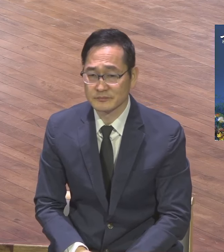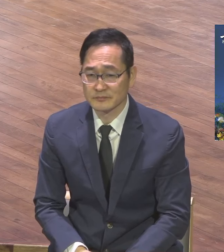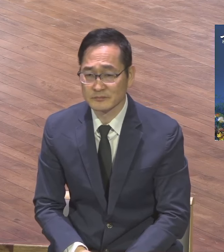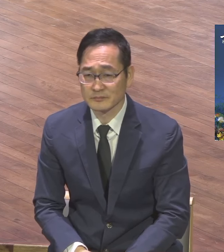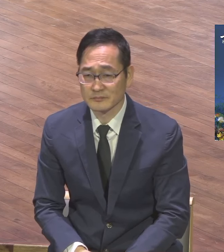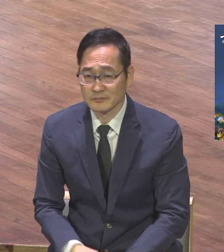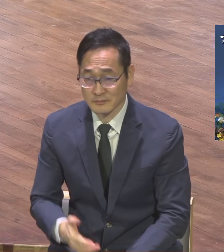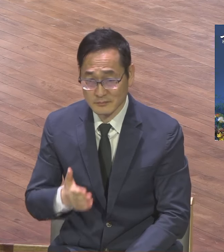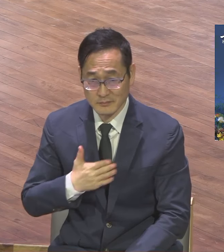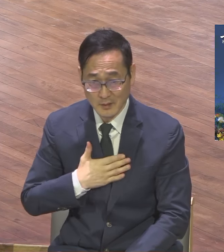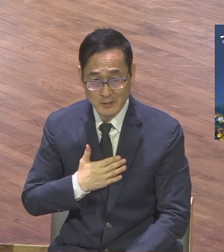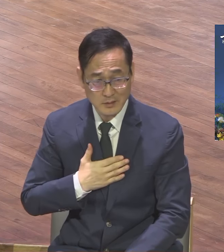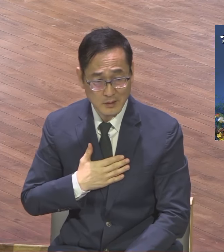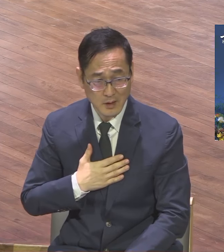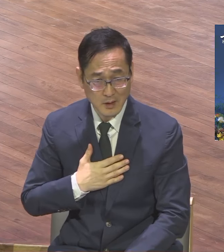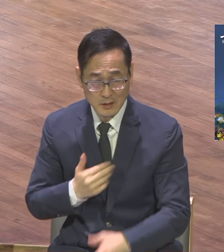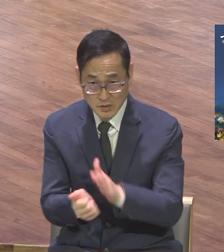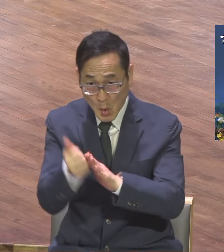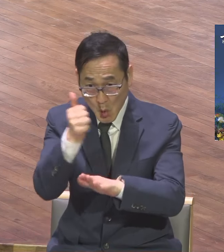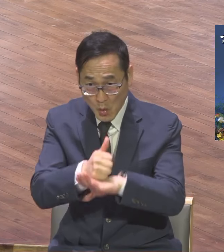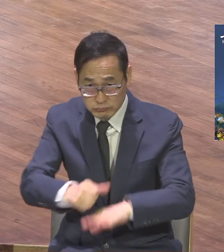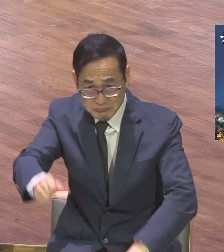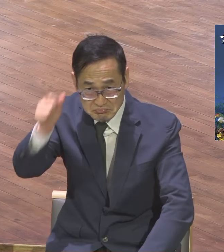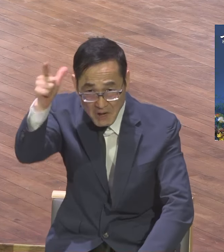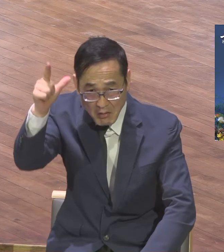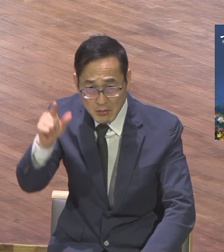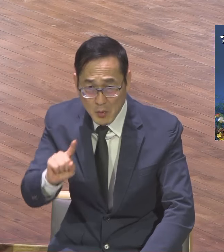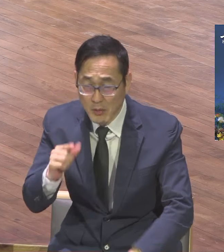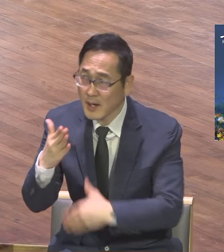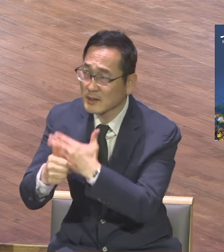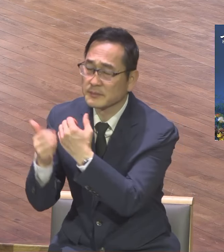주제에. 아멘. 하나님 은혜로.